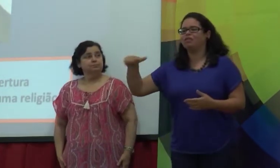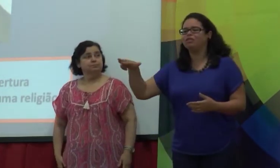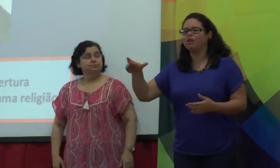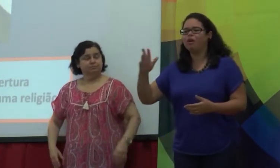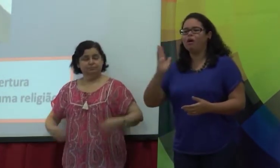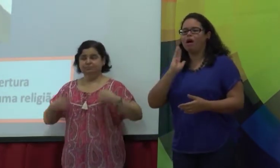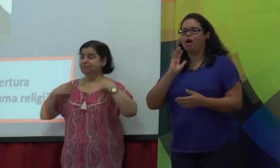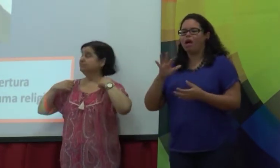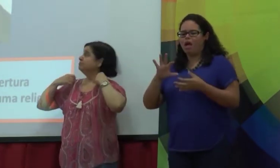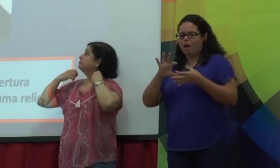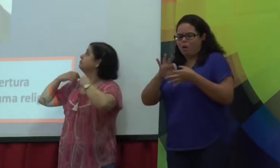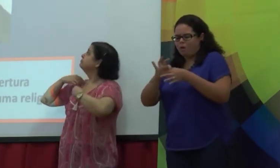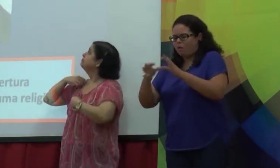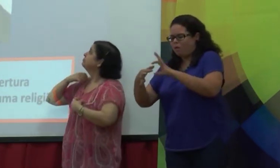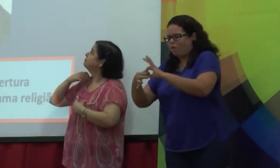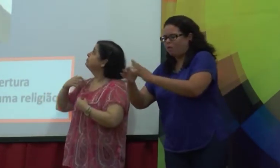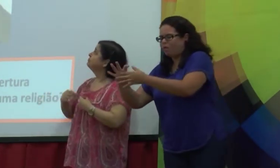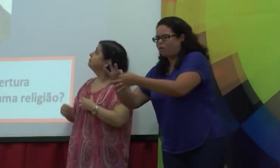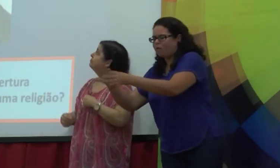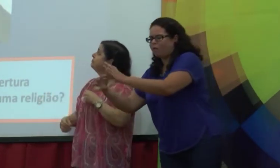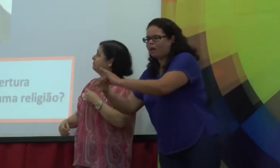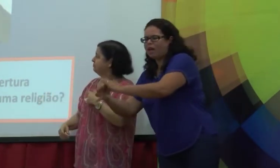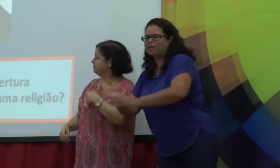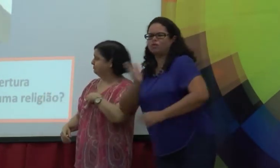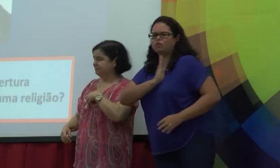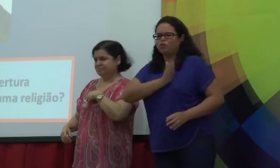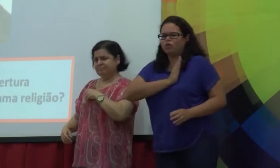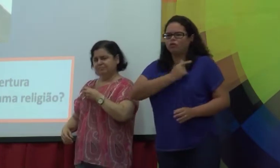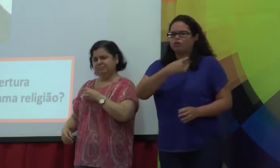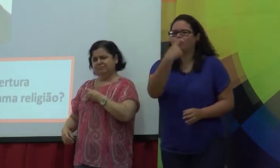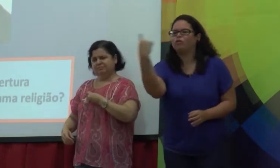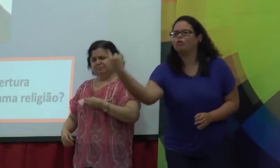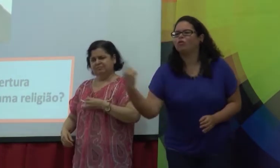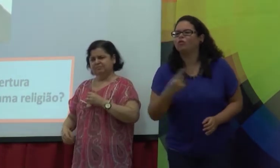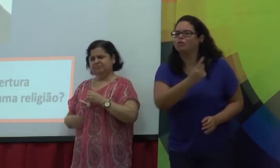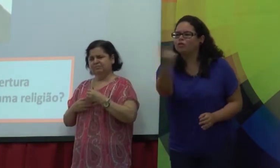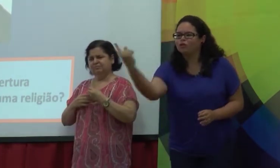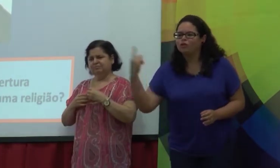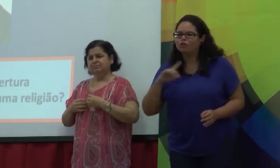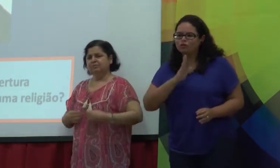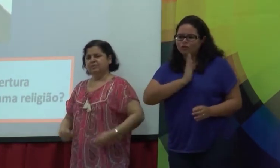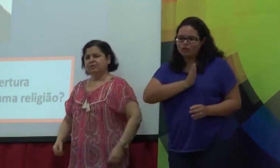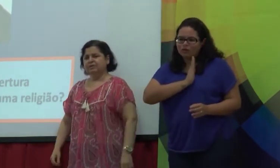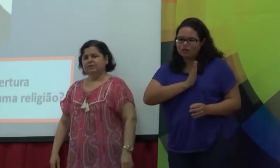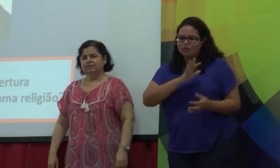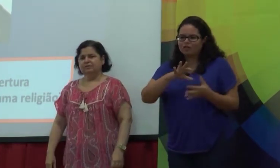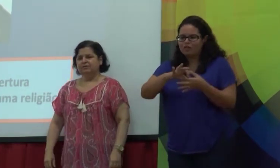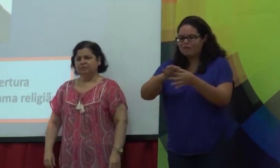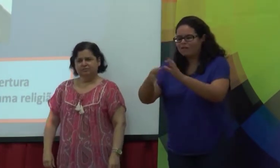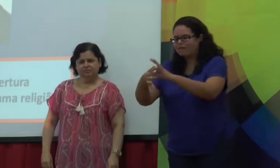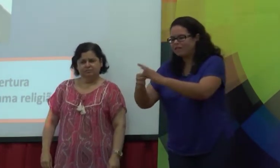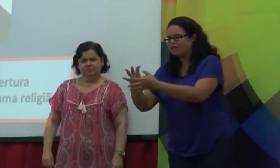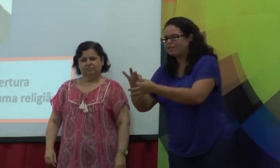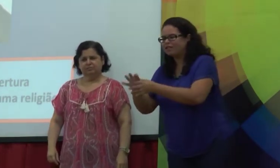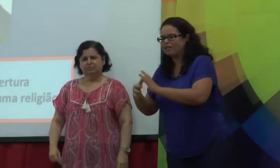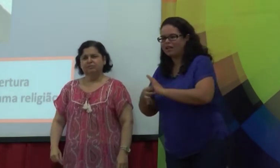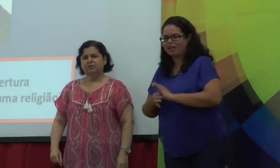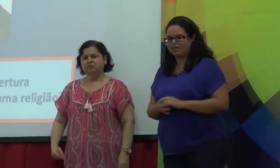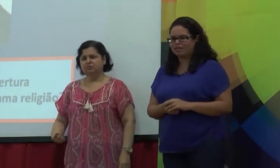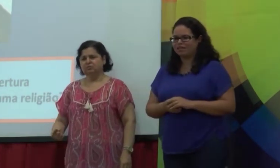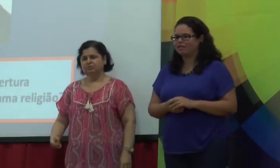Então, a religião, ela está ligada aos corações de todos